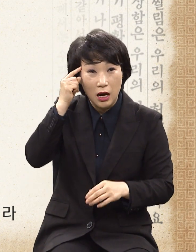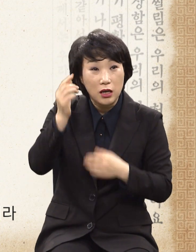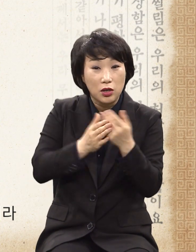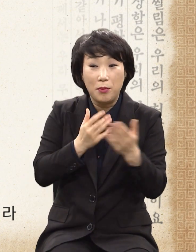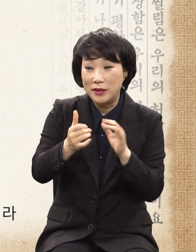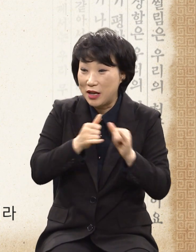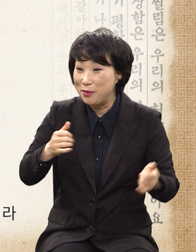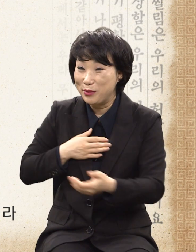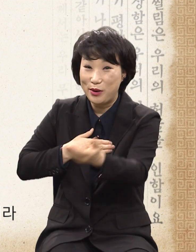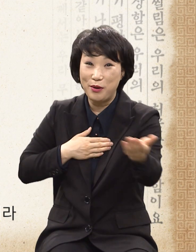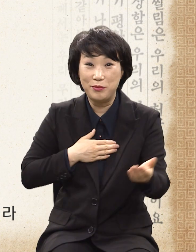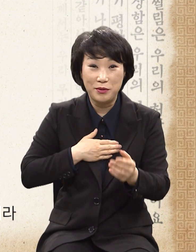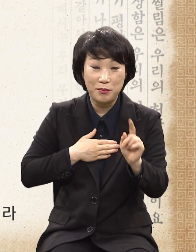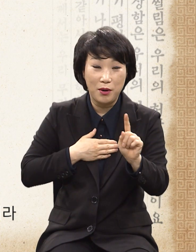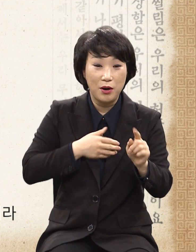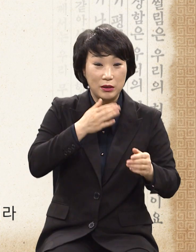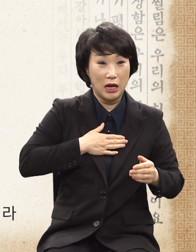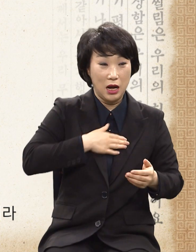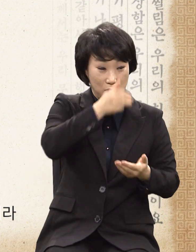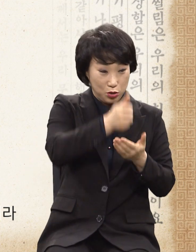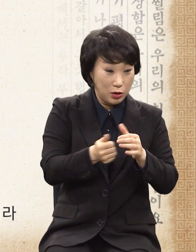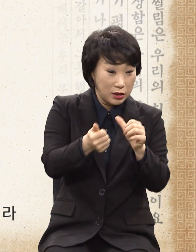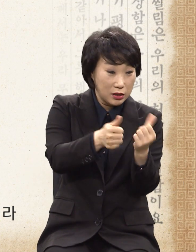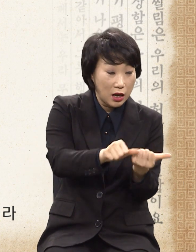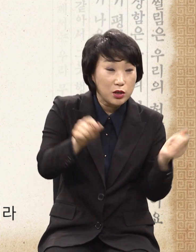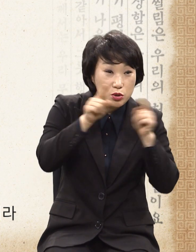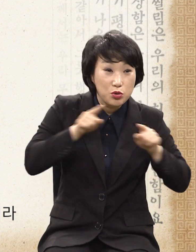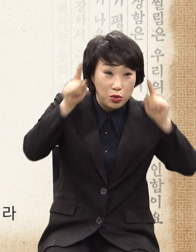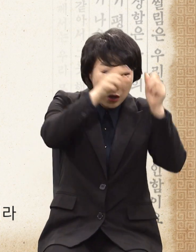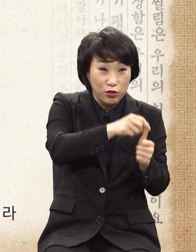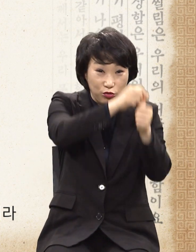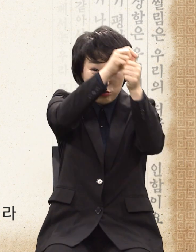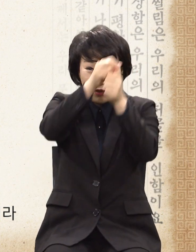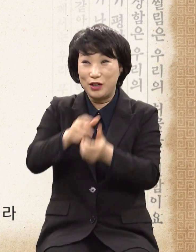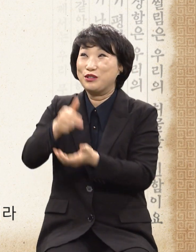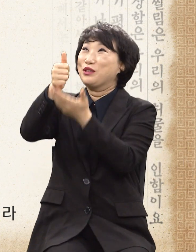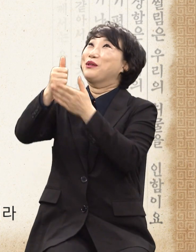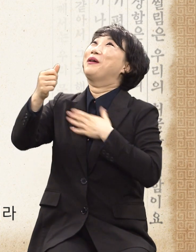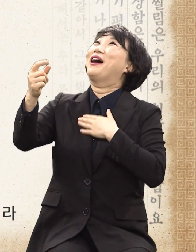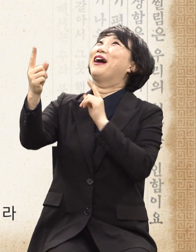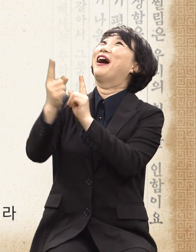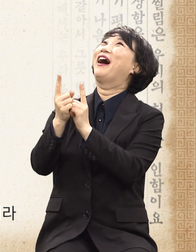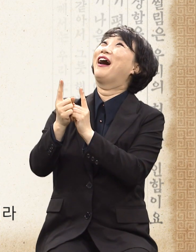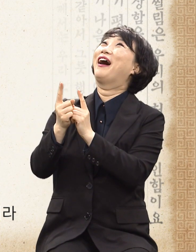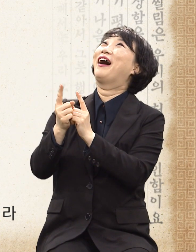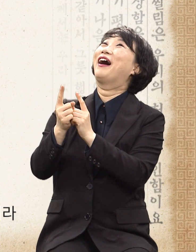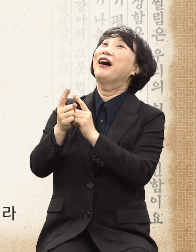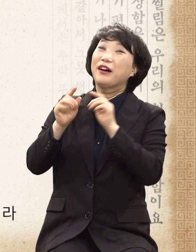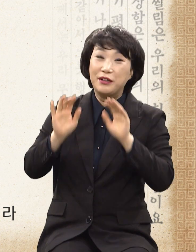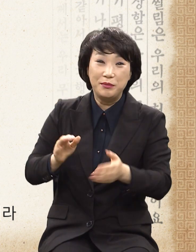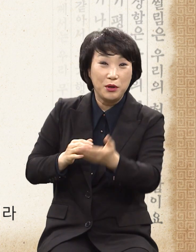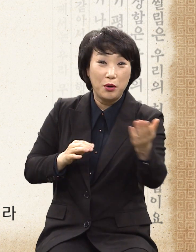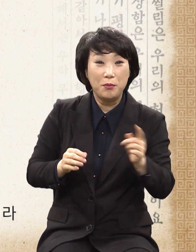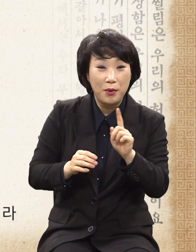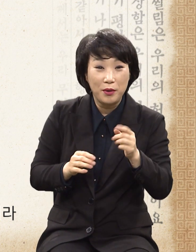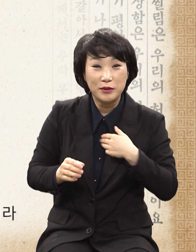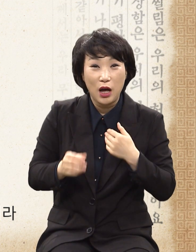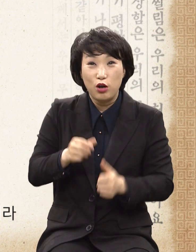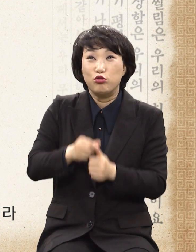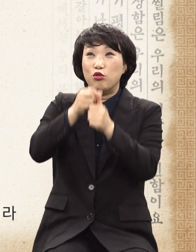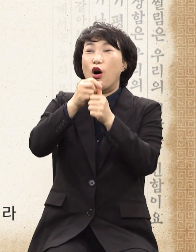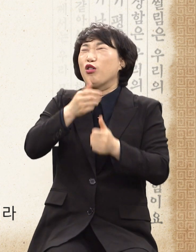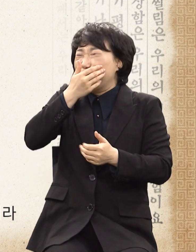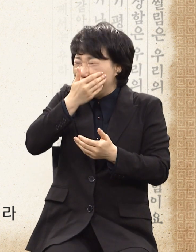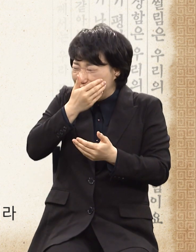사람은 나를 죄와 사망과 지옥에서 구원하신 그를 만났으니 그러면 내가 구원받는 것이